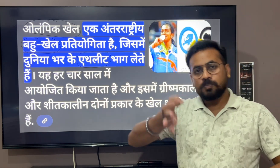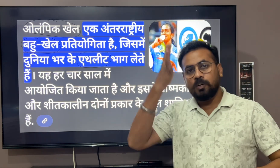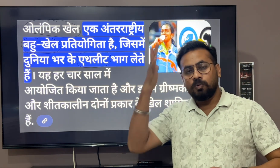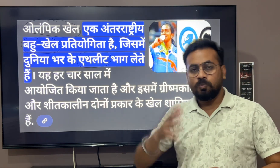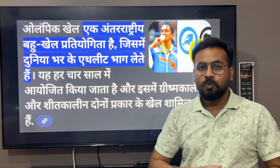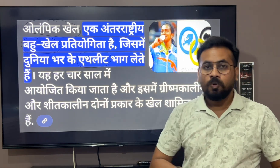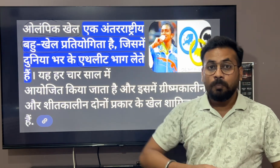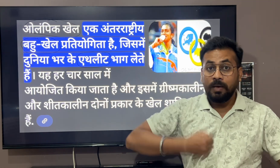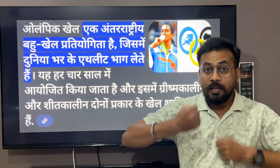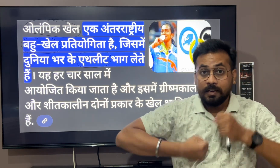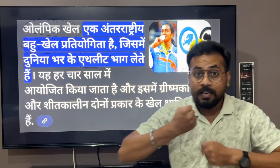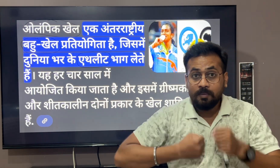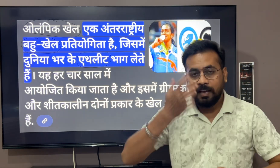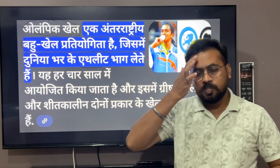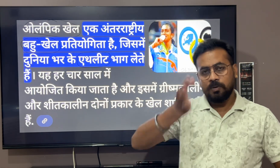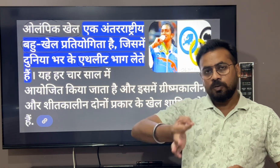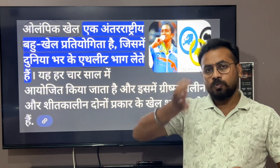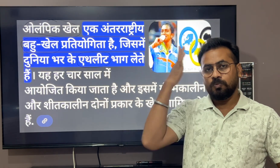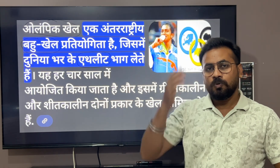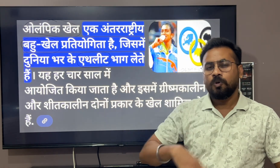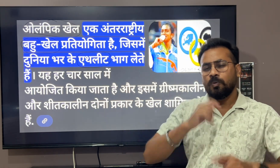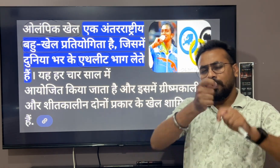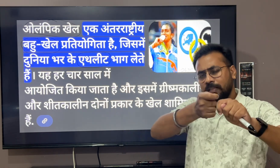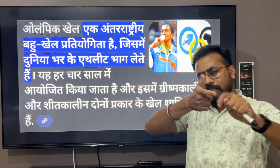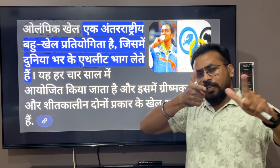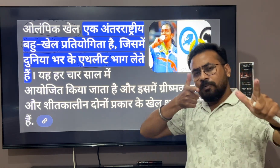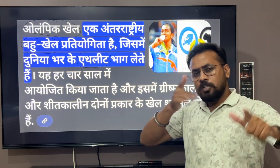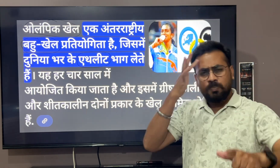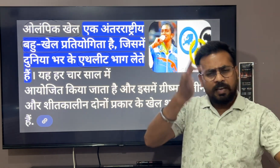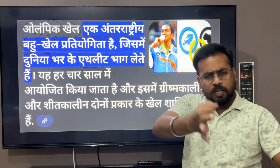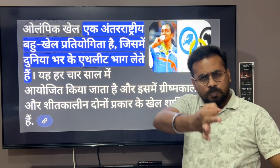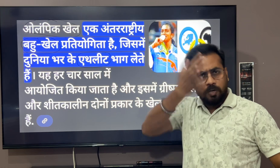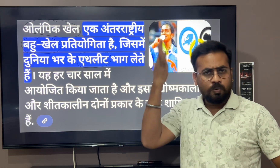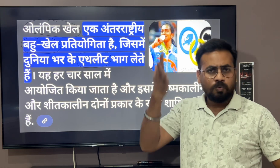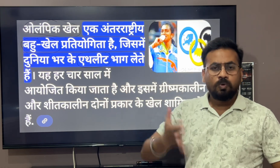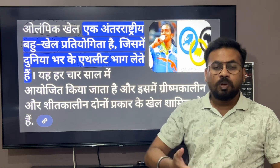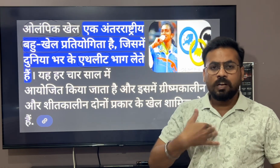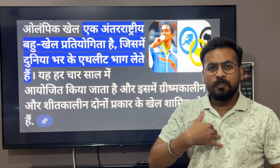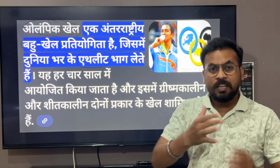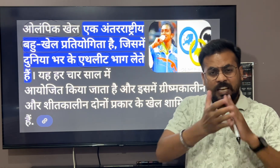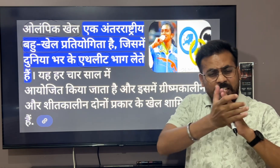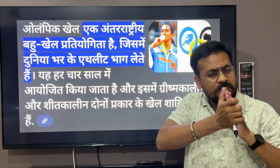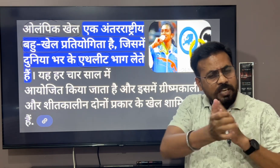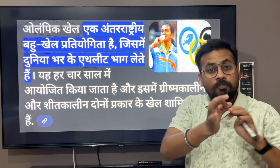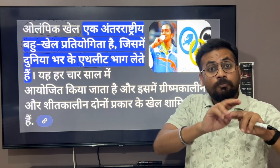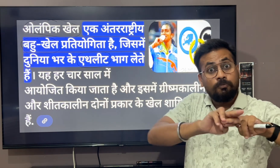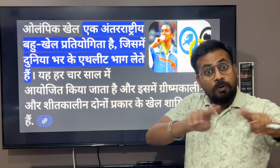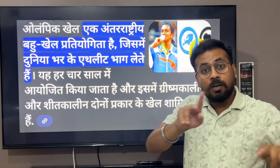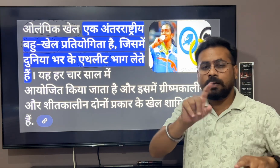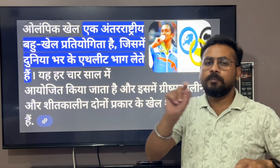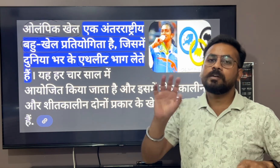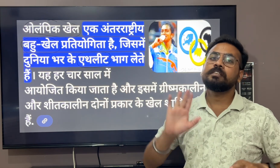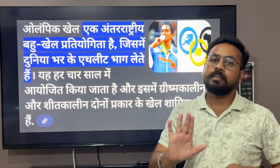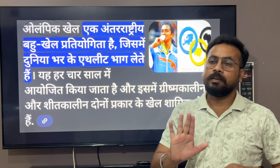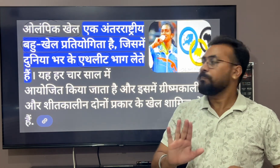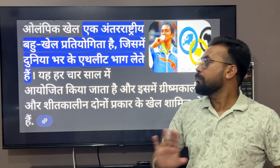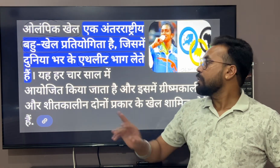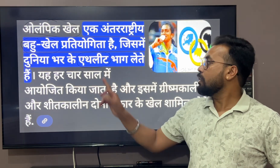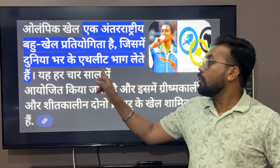हूँ, मैं रनिंग में एक्सपर्ट हूँ, मैं तीरबाजी में एक्सपर्ट हूँ, है ना, मेरे अंदर स्किल फुल 100% है। ठीक है ना, तो